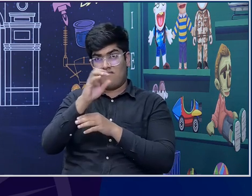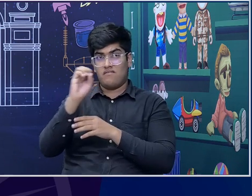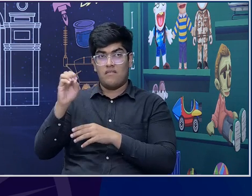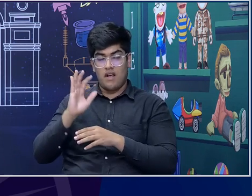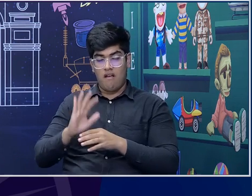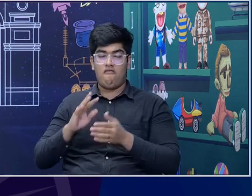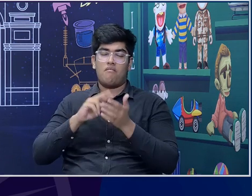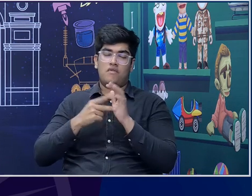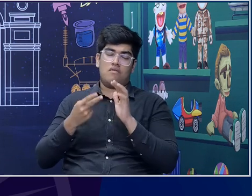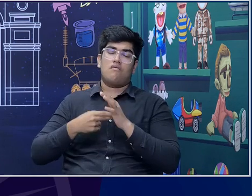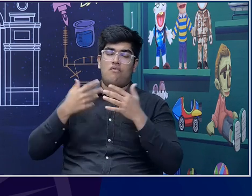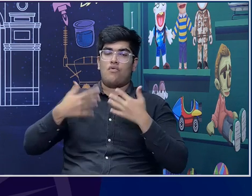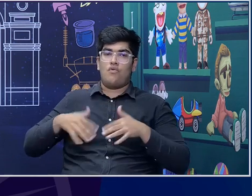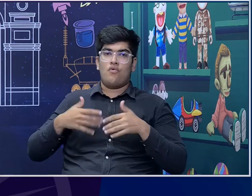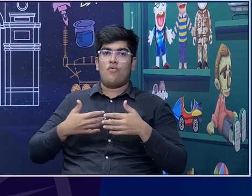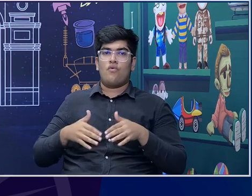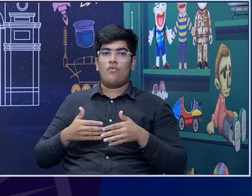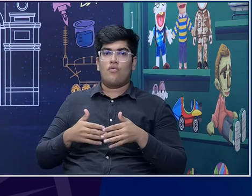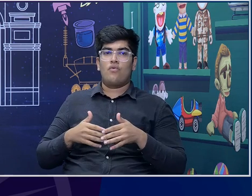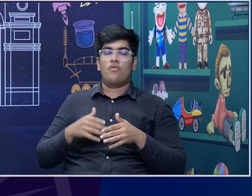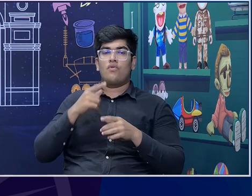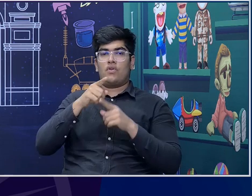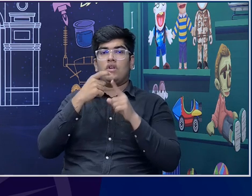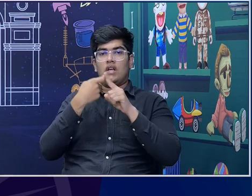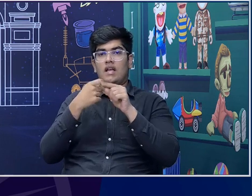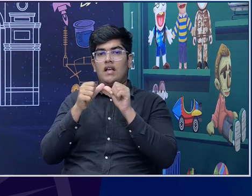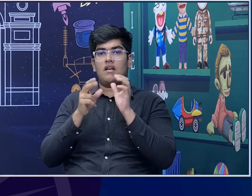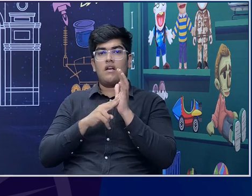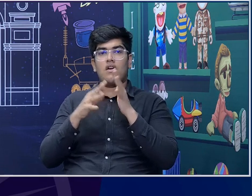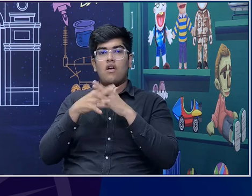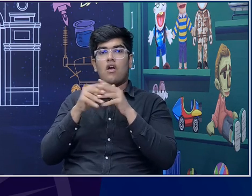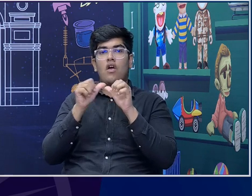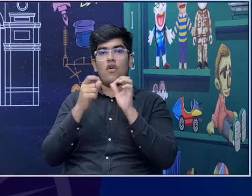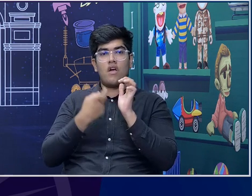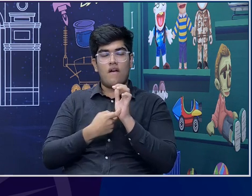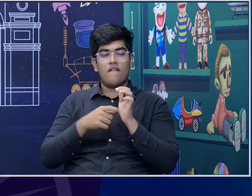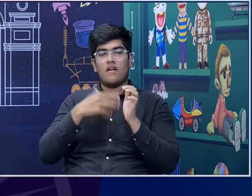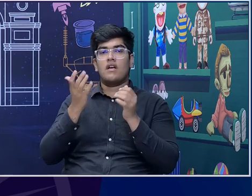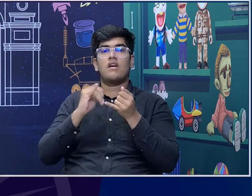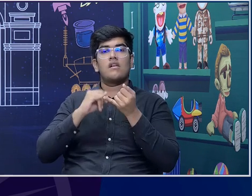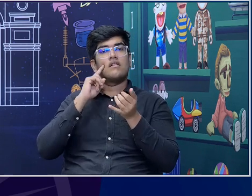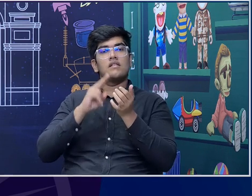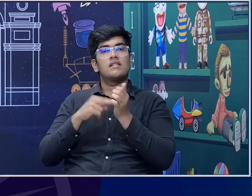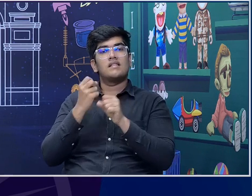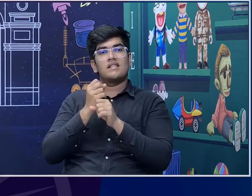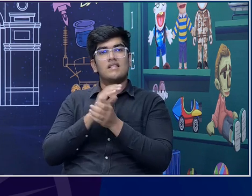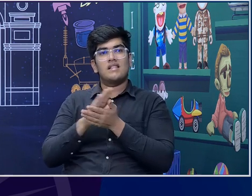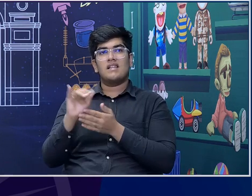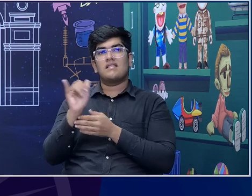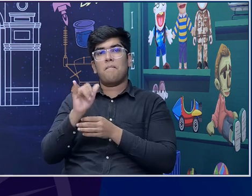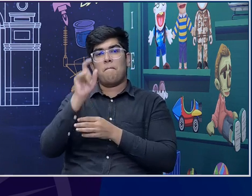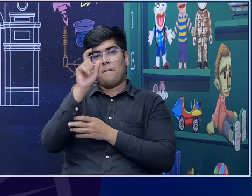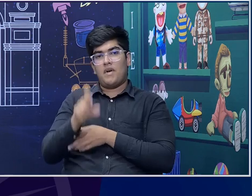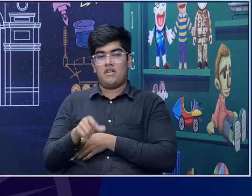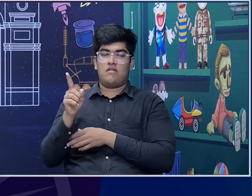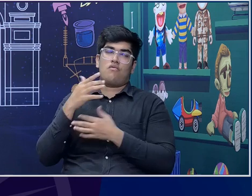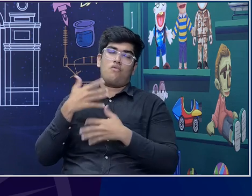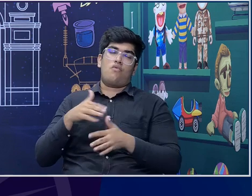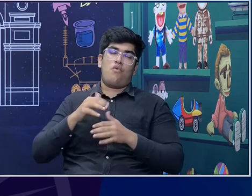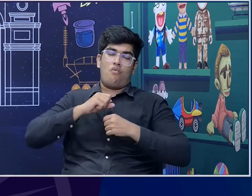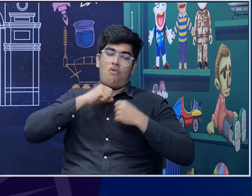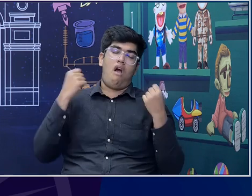आप सोचिये कि वहाँ कवर सिंग जैसे डाकी ए कितनी महनत कर रहे हैं कवर सिंग जी तो इतनी महनत करी